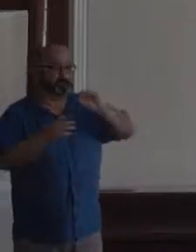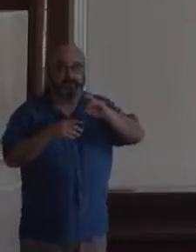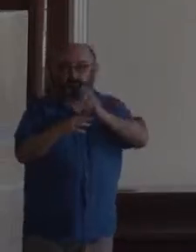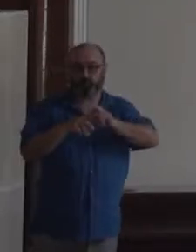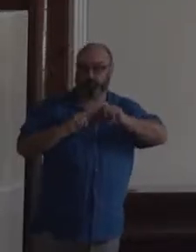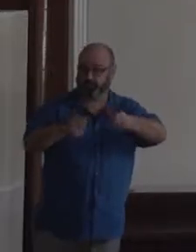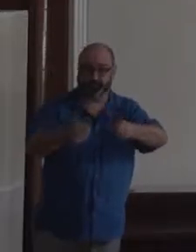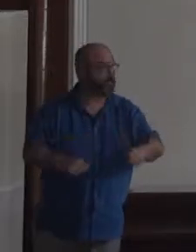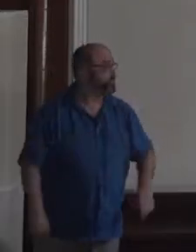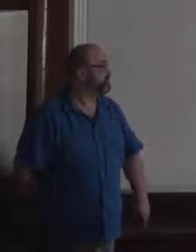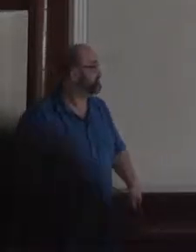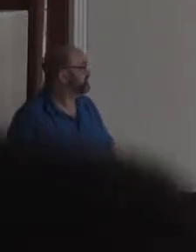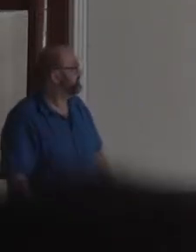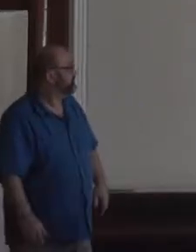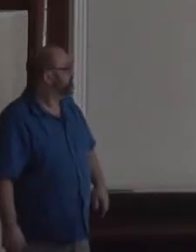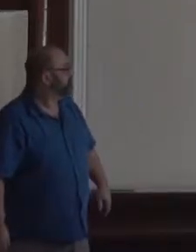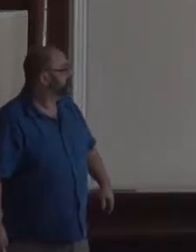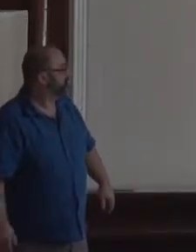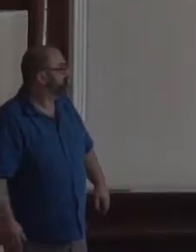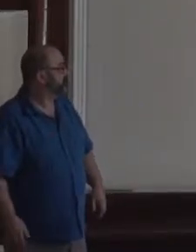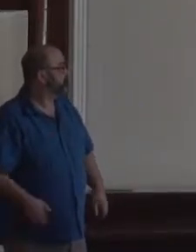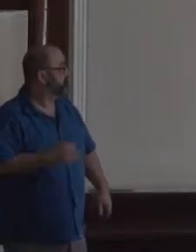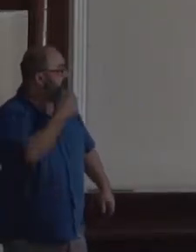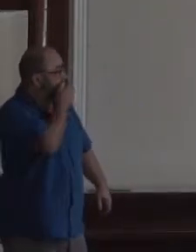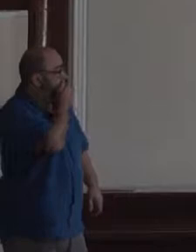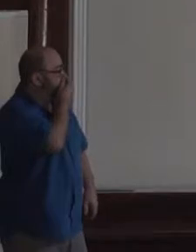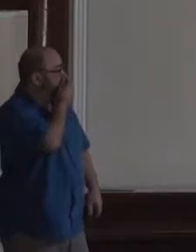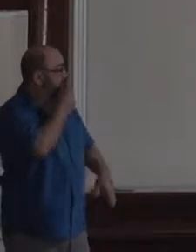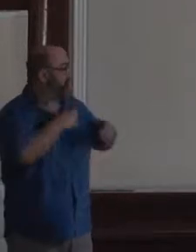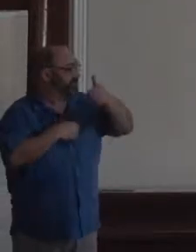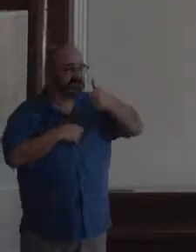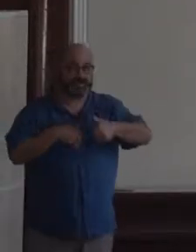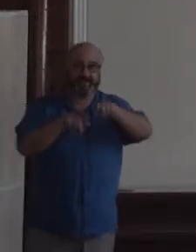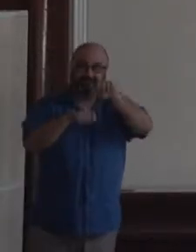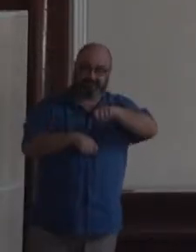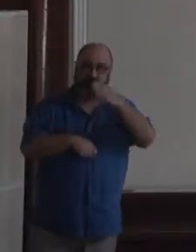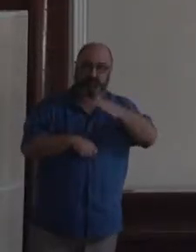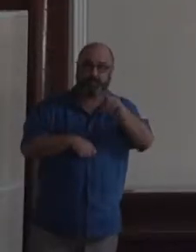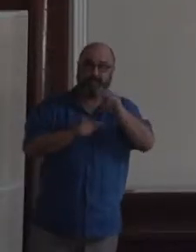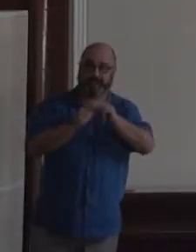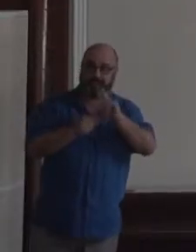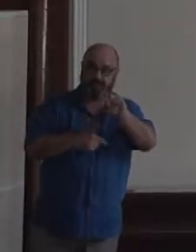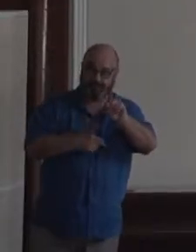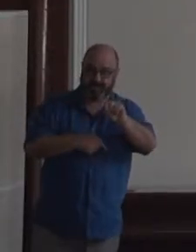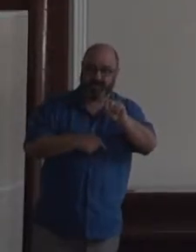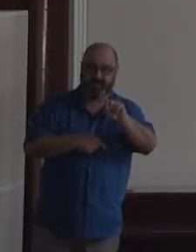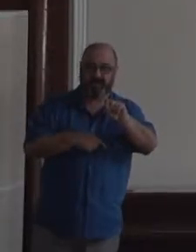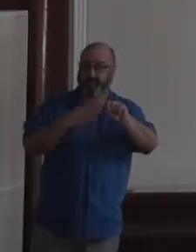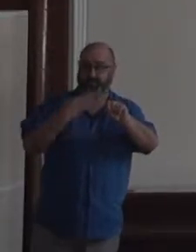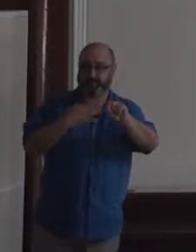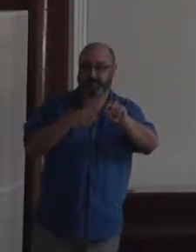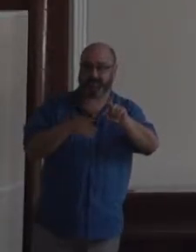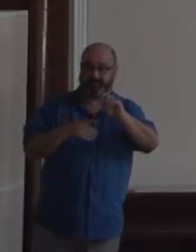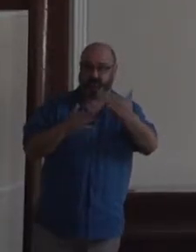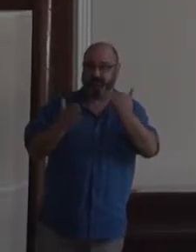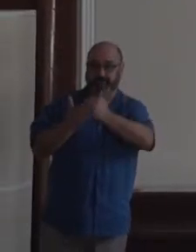petit nom et qu'on décore avec PyTestFixture. Et après, chaque test qui a besoin de ce petit élément de contexte va simplement le